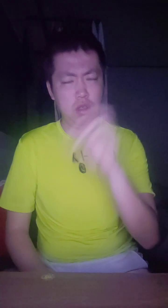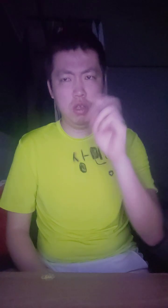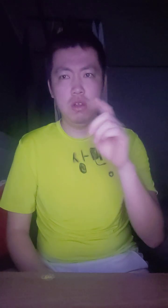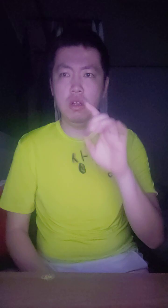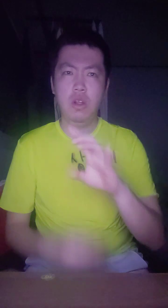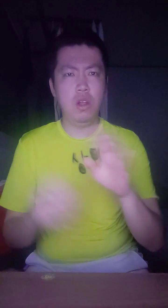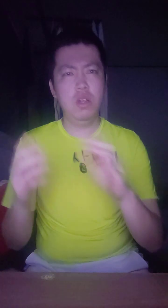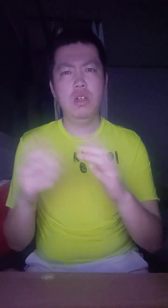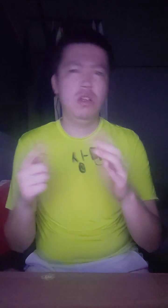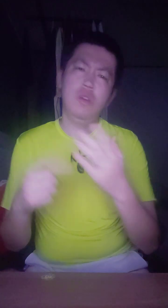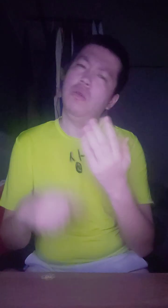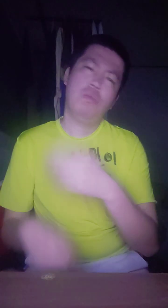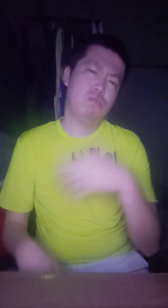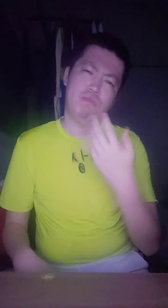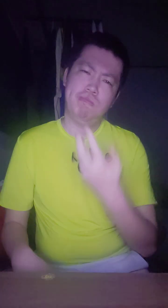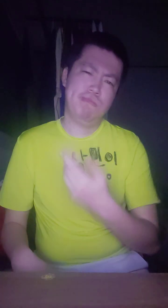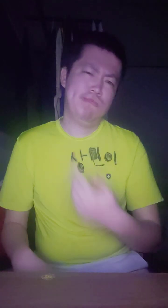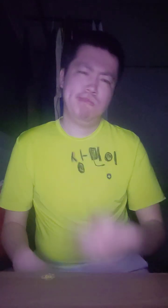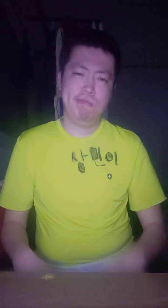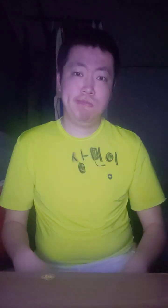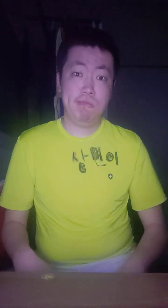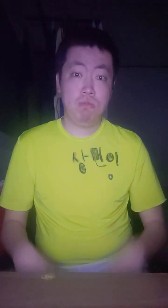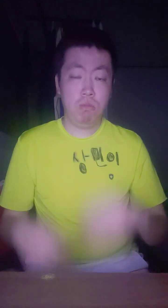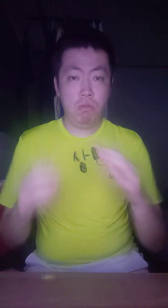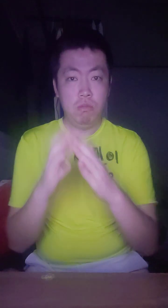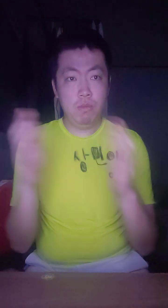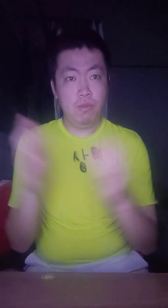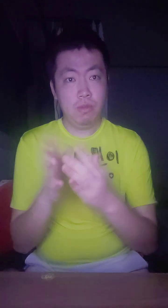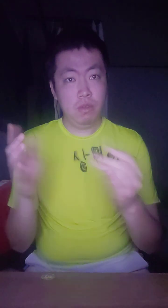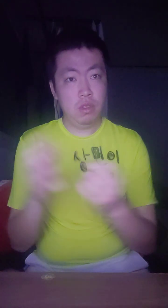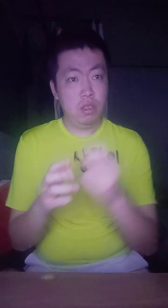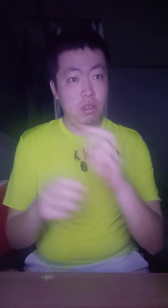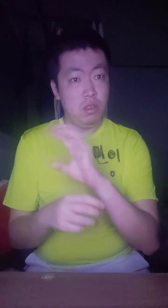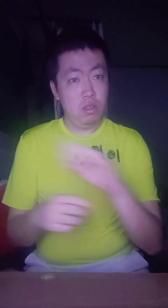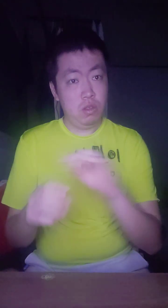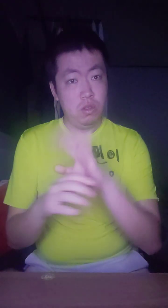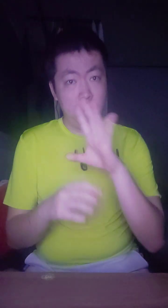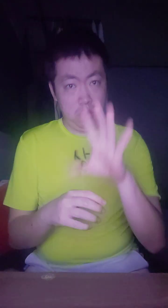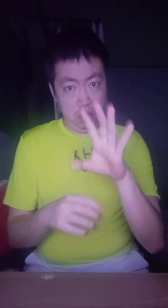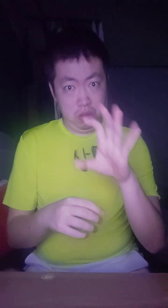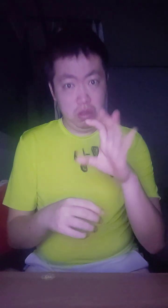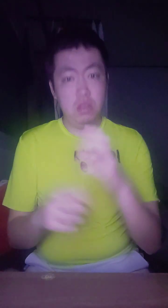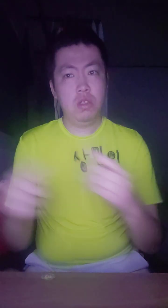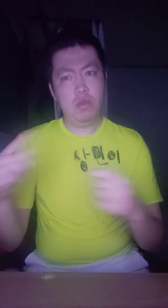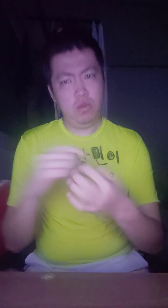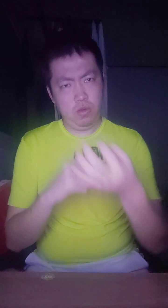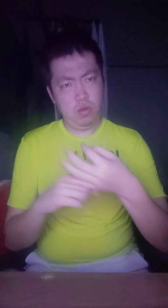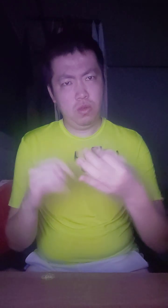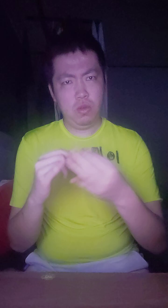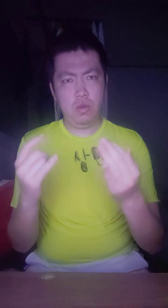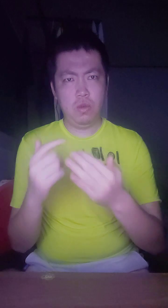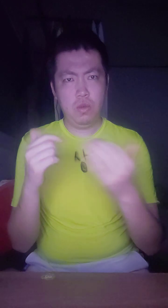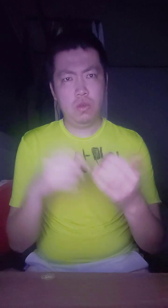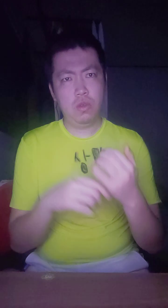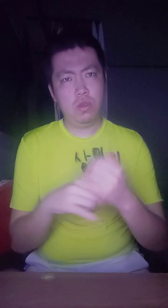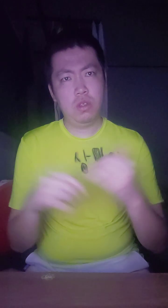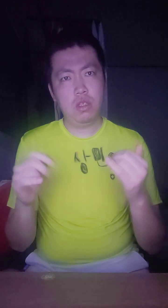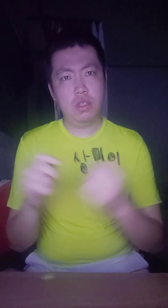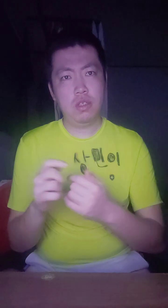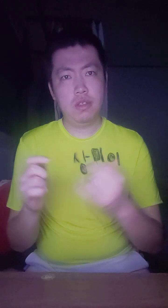환기에는 역부족이었습니다. 전기장치 붙어 있다 하더라도 일반인들이 화장실 들어가면 발생문에서 바로 뽑아내지 못하기 때문에